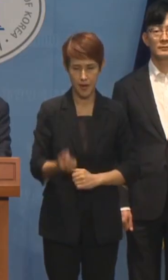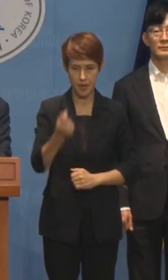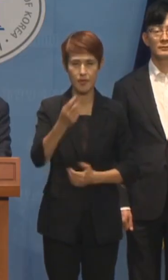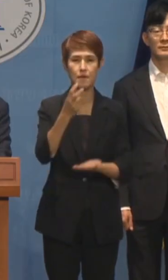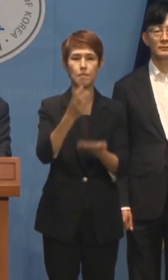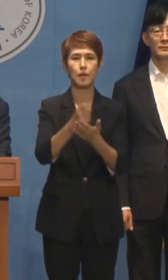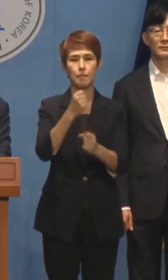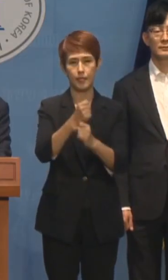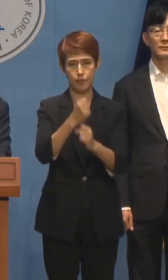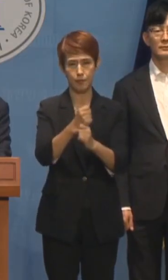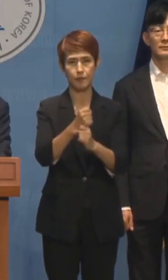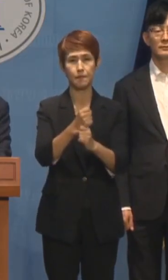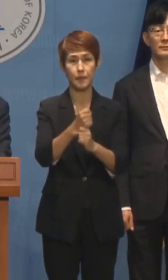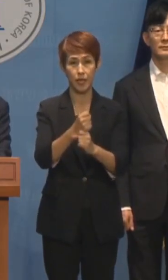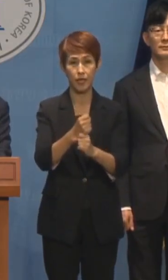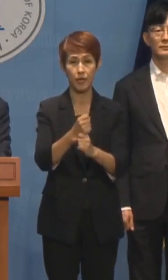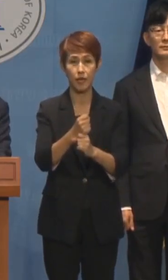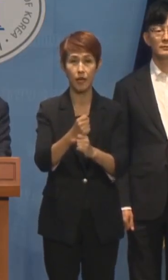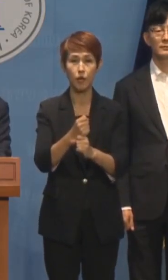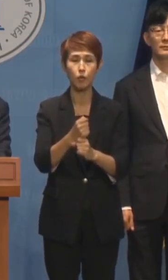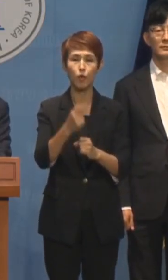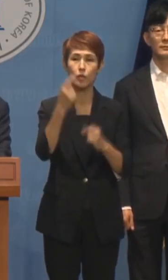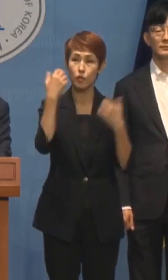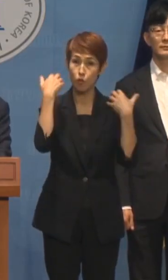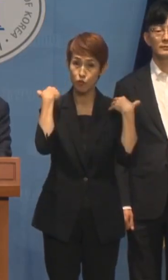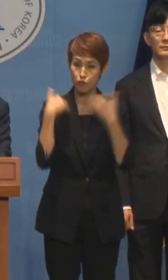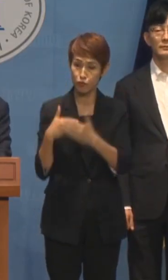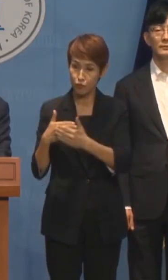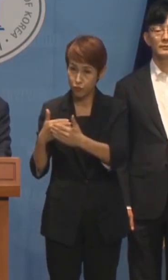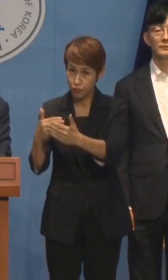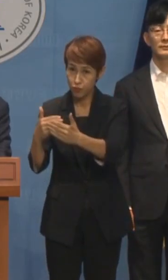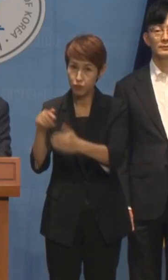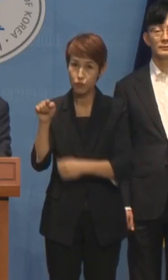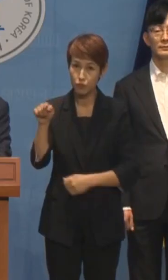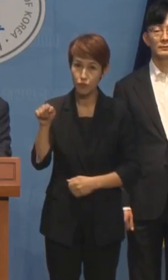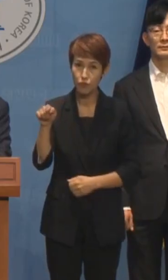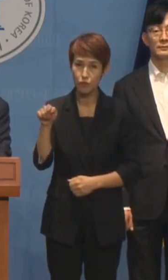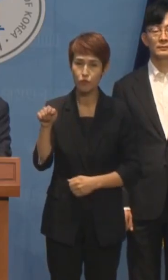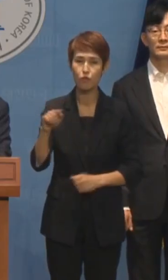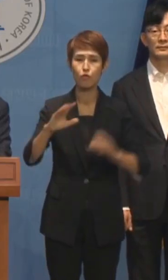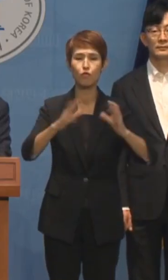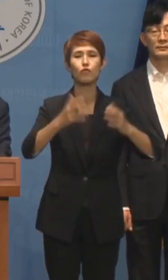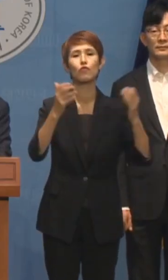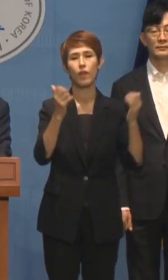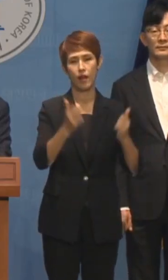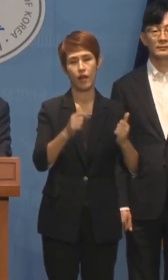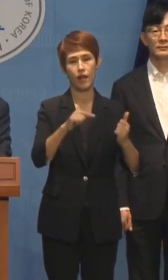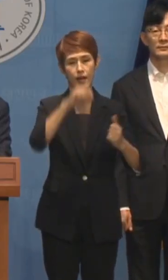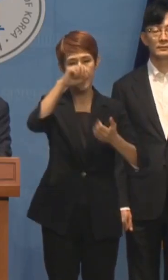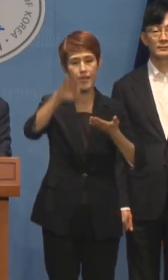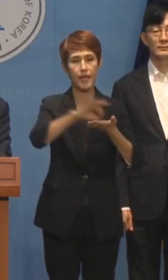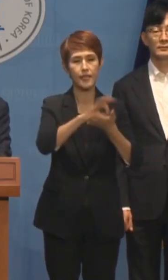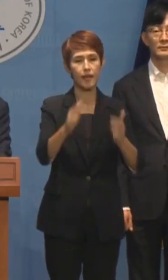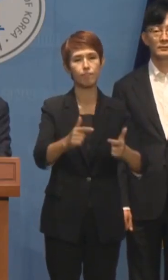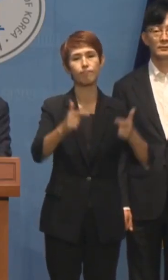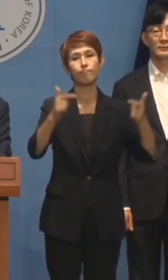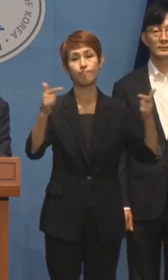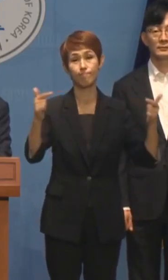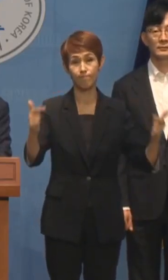입법을 마무리하고 정부가 추진할 부분에 대해서는 국회 차원의 예산